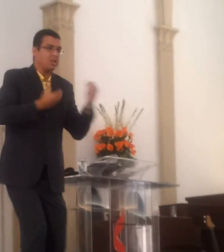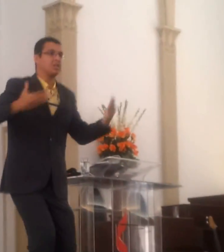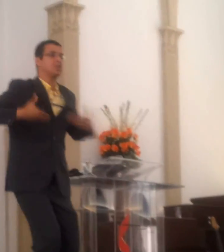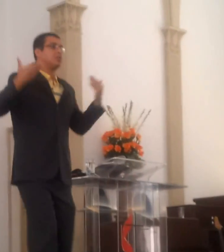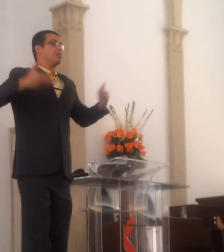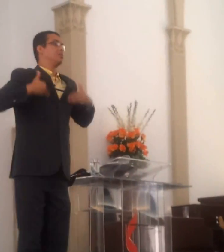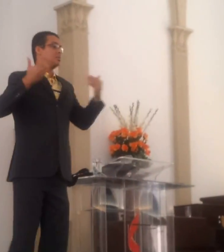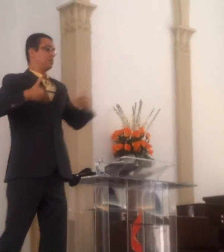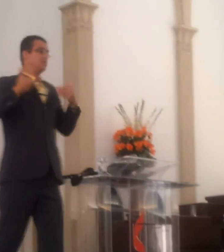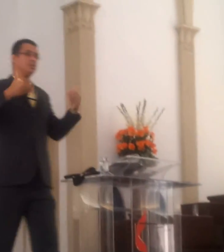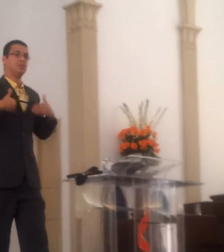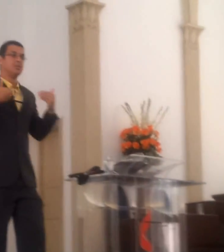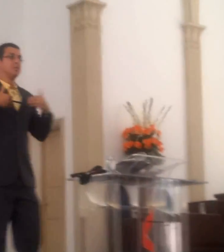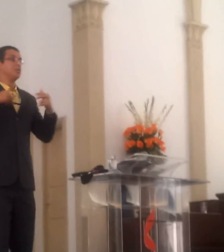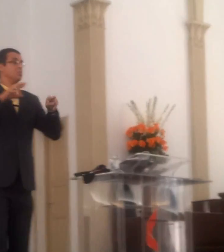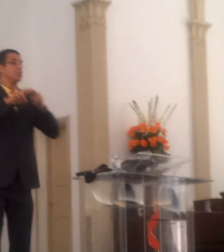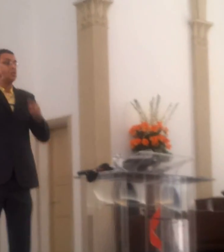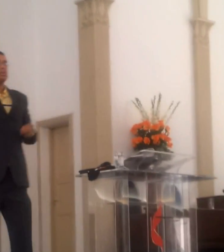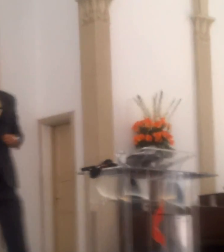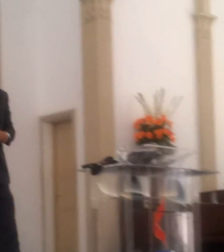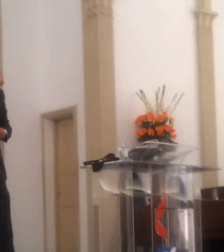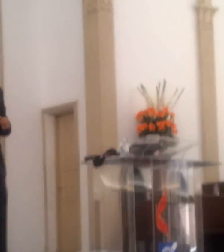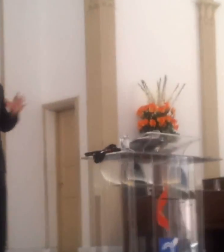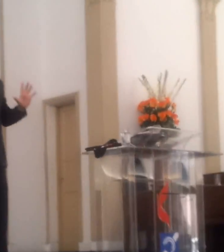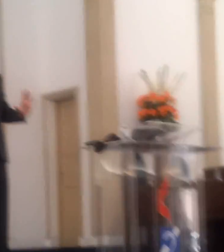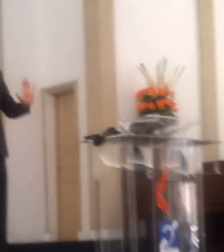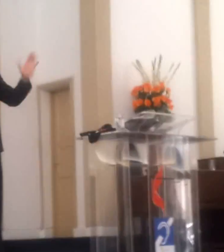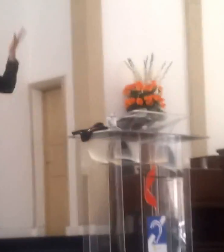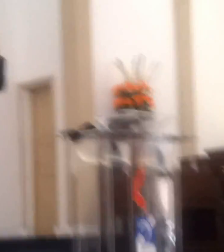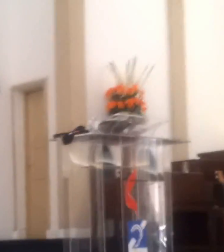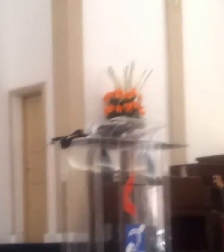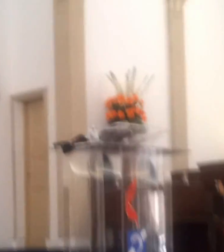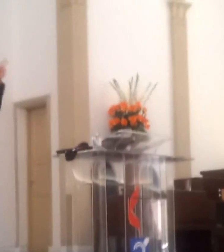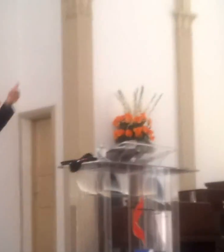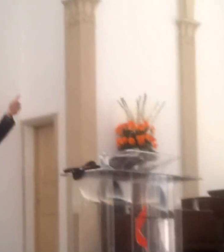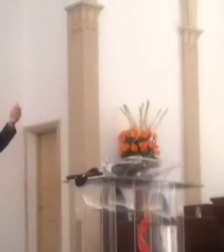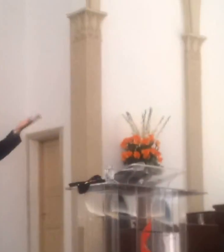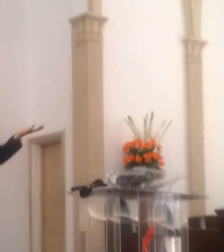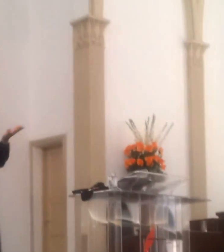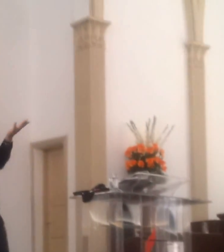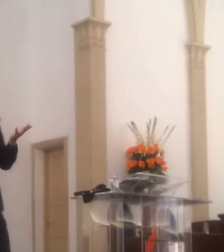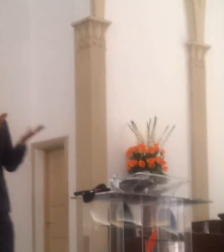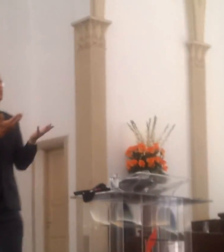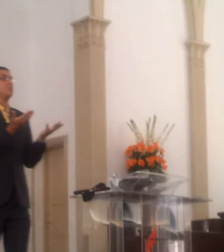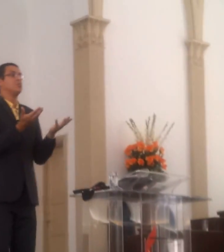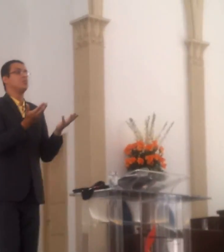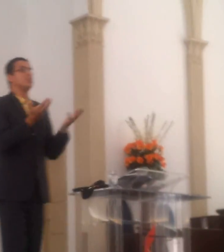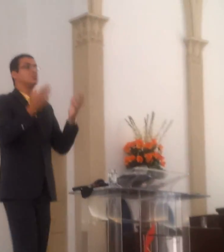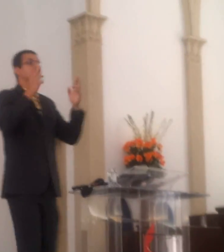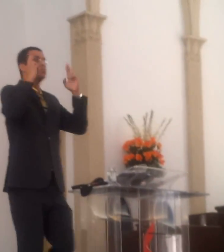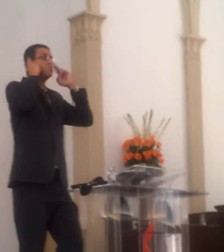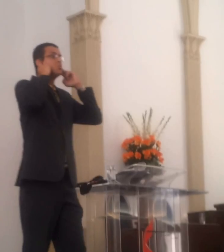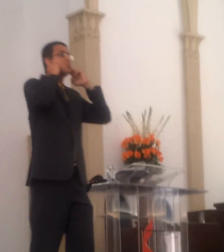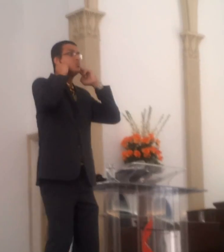triste, o Senhor vem dar alegria, o Senhor vem dar alegria para as pessoas. A salvação para o mundo está através de Jesus. E